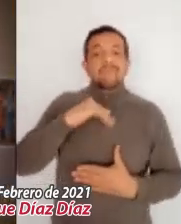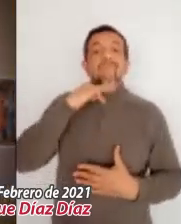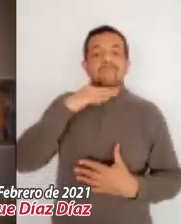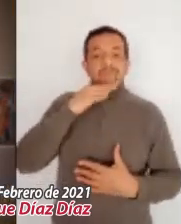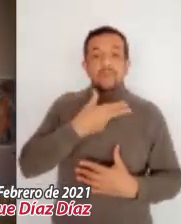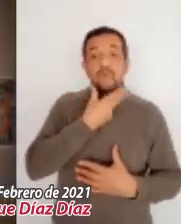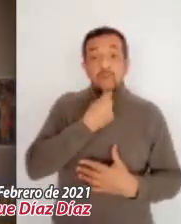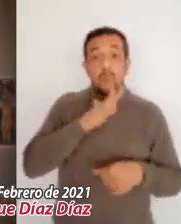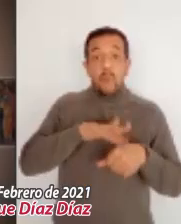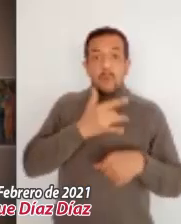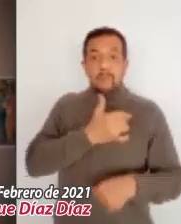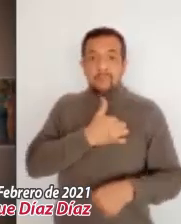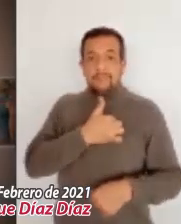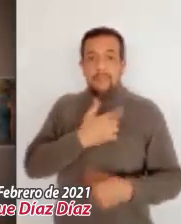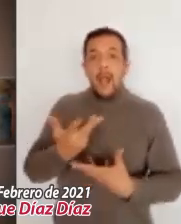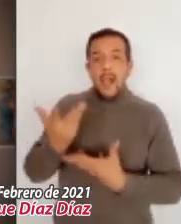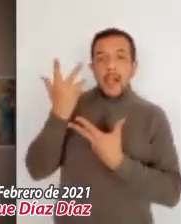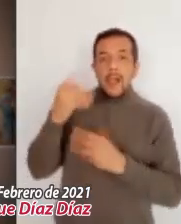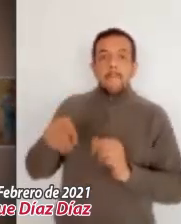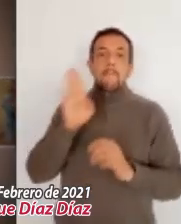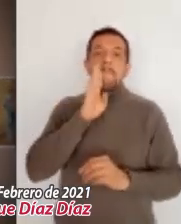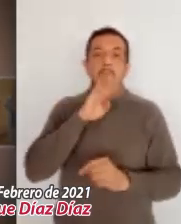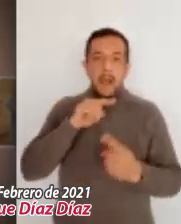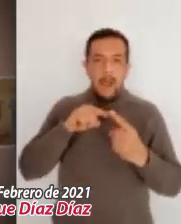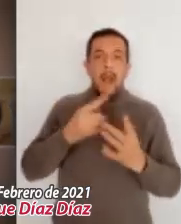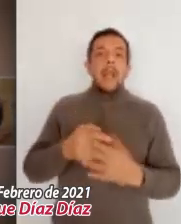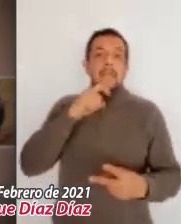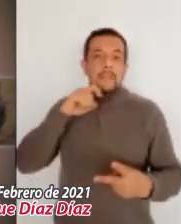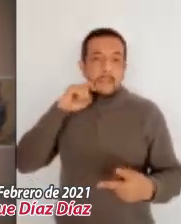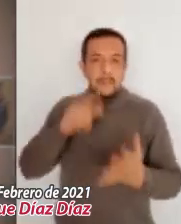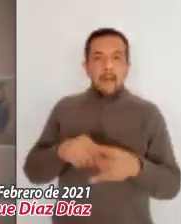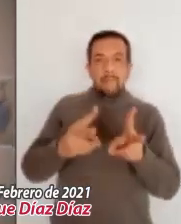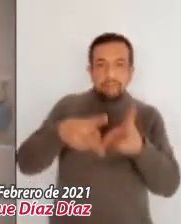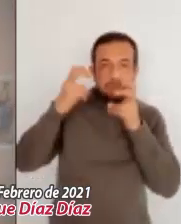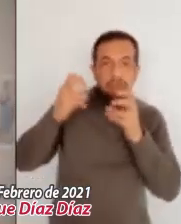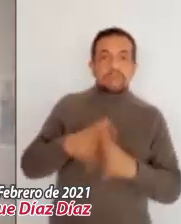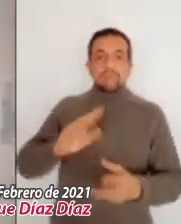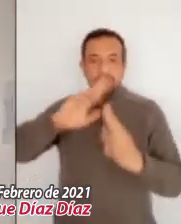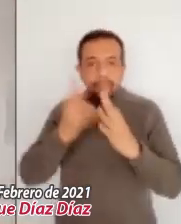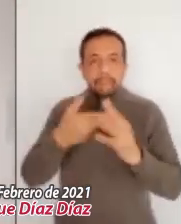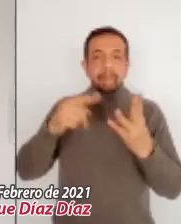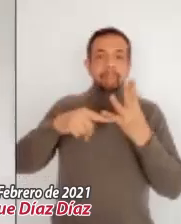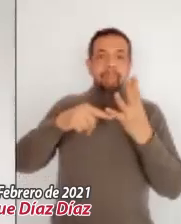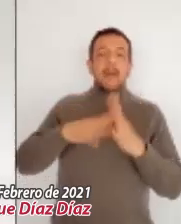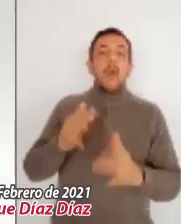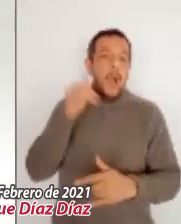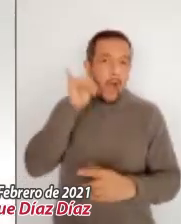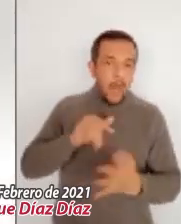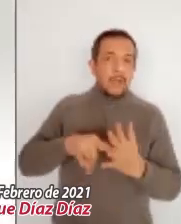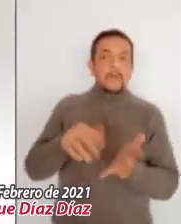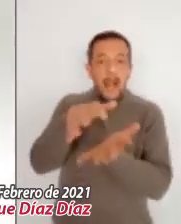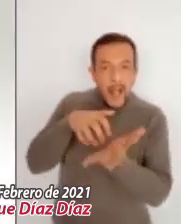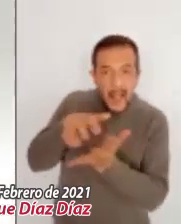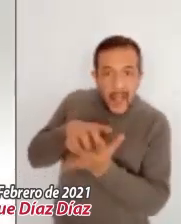dentro. Porque del corazón del hombre salen las intenciones malas, las fornicaciones, los robos, los homicidios,